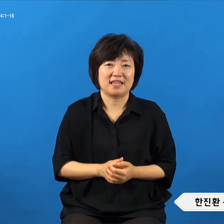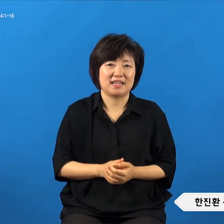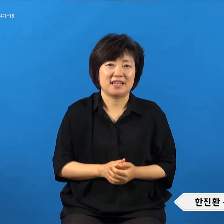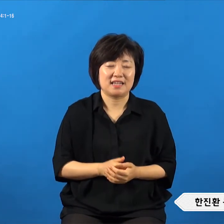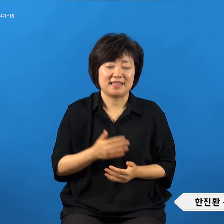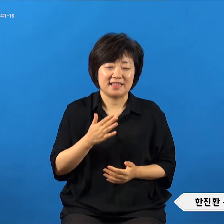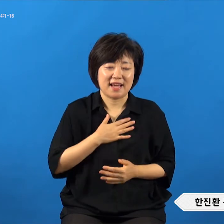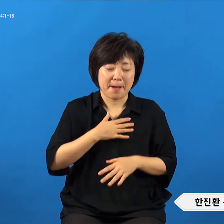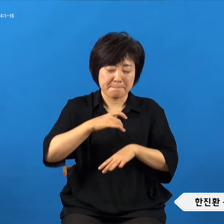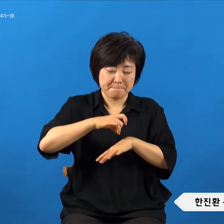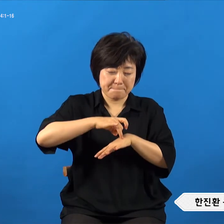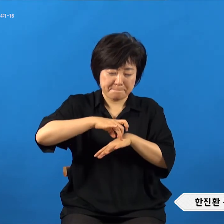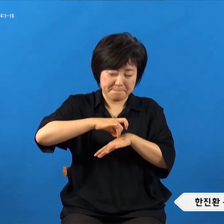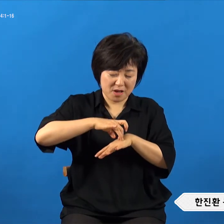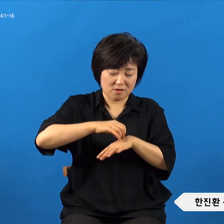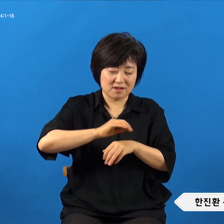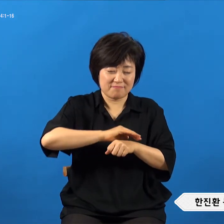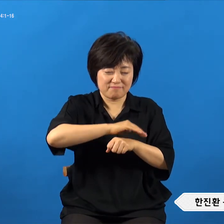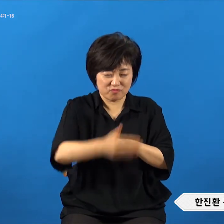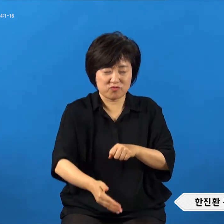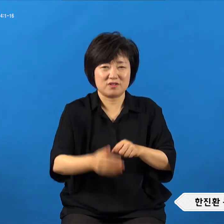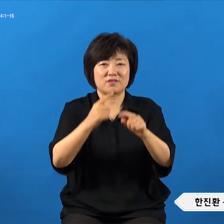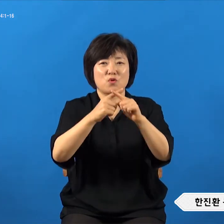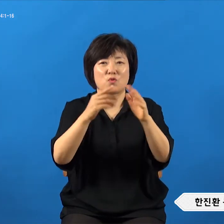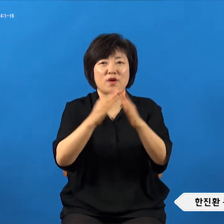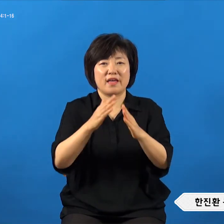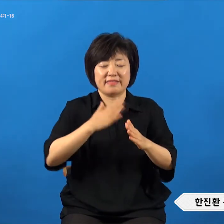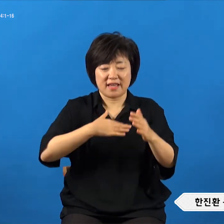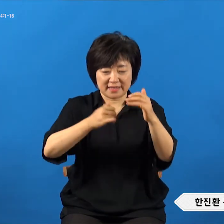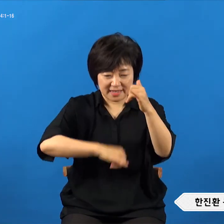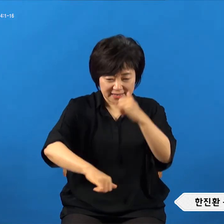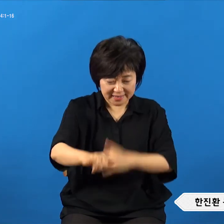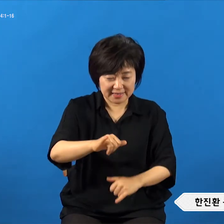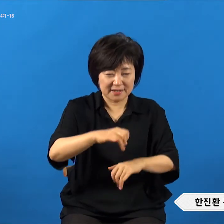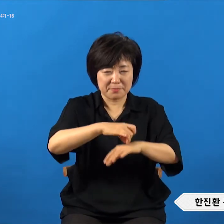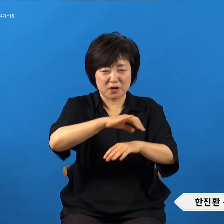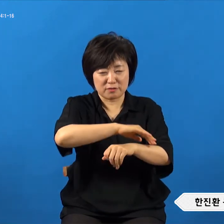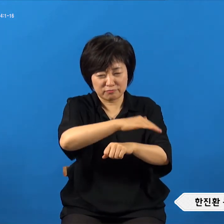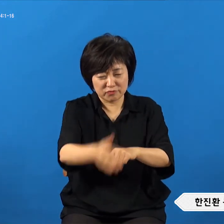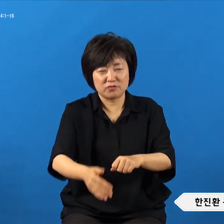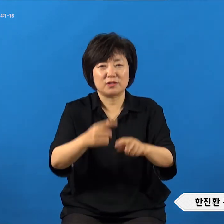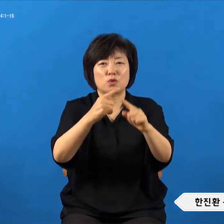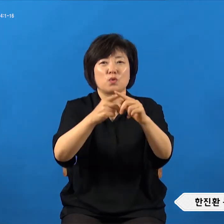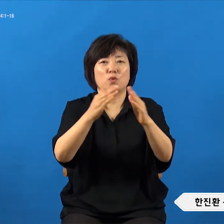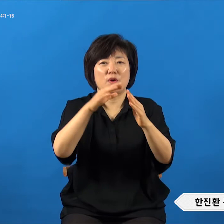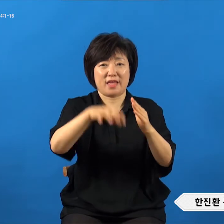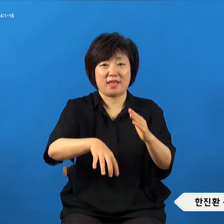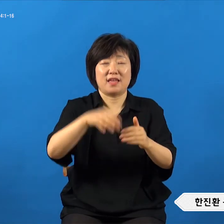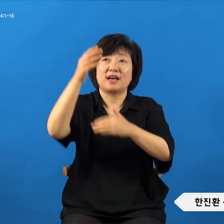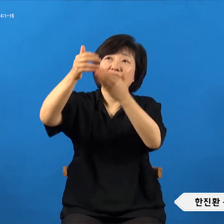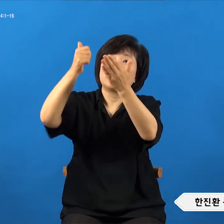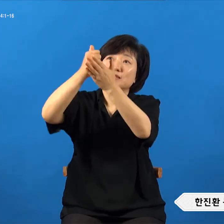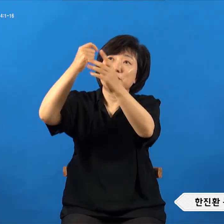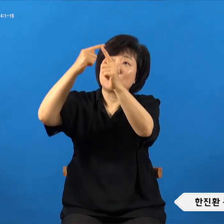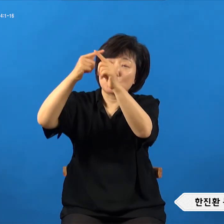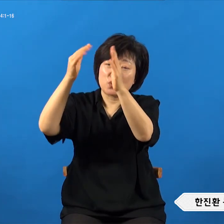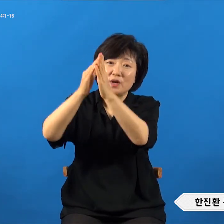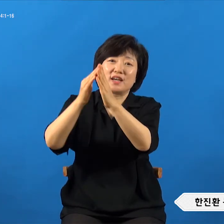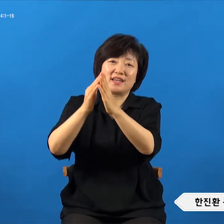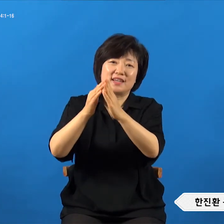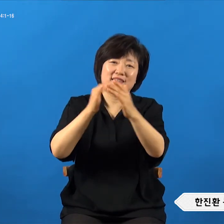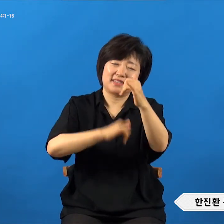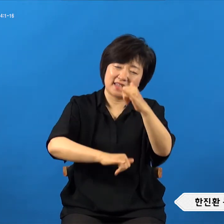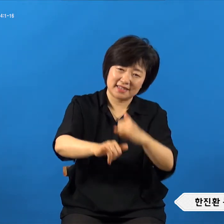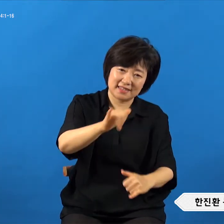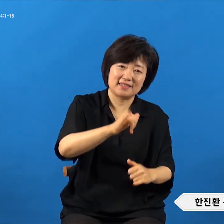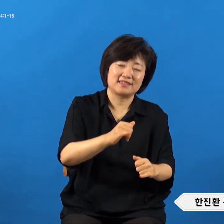내가 뼈를 묻을 교회, 내 자식들이 뼈를 묻을 교회, 그 교회를, 하나님의 교회를 사랑할